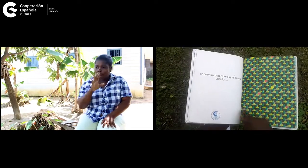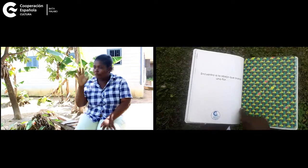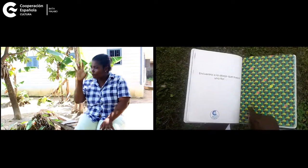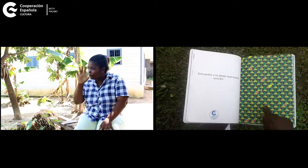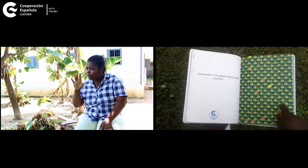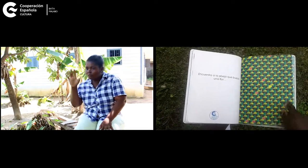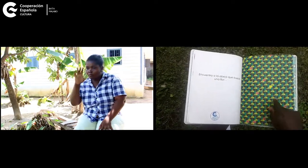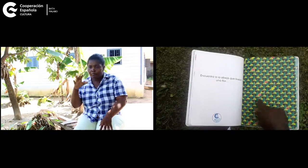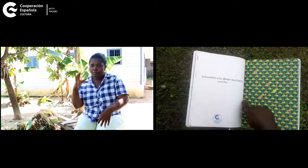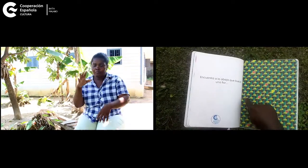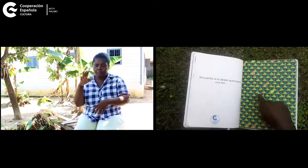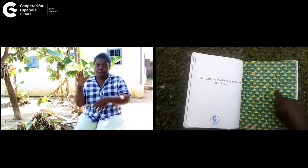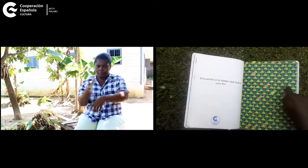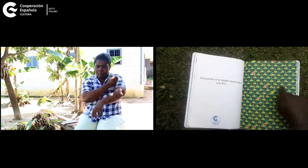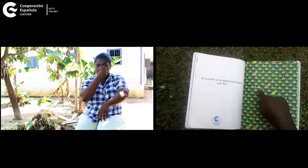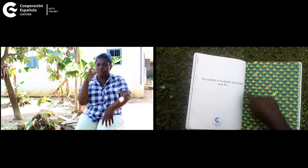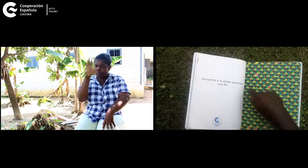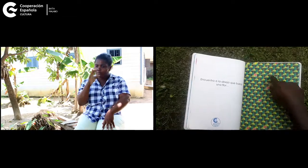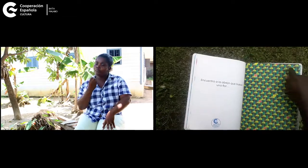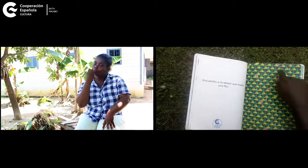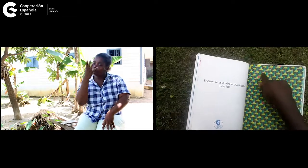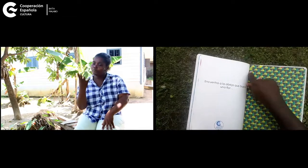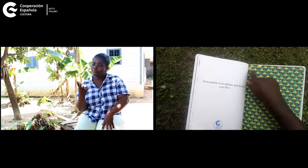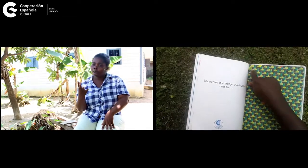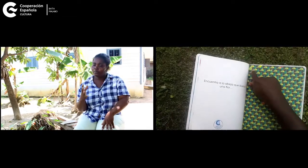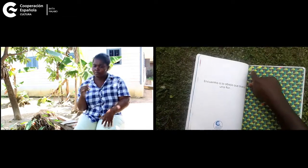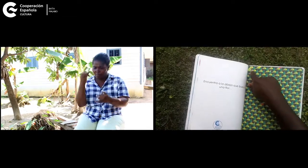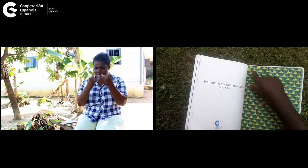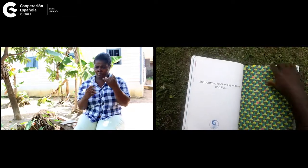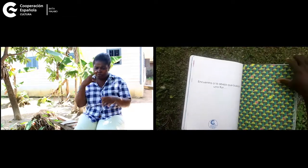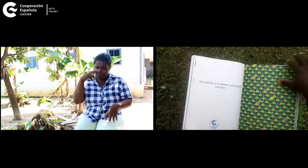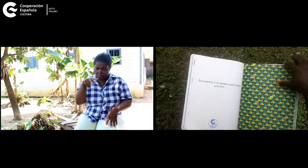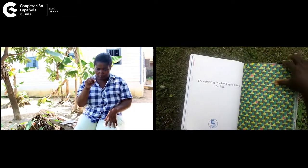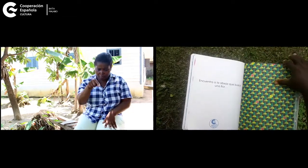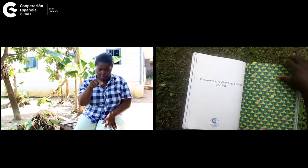Le buscamos a la abeja que busca una flor, y al final le encontramos aquí.